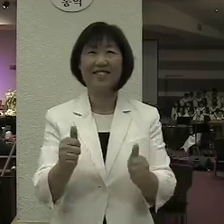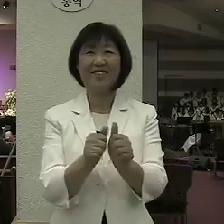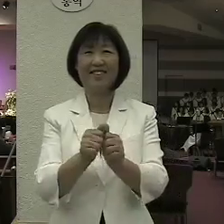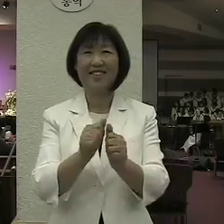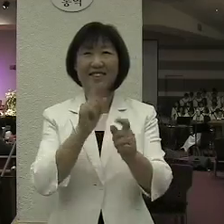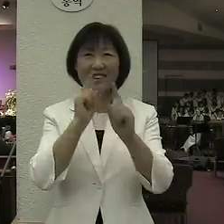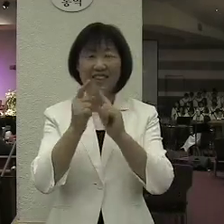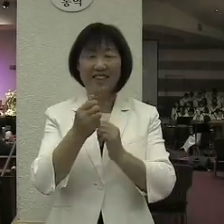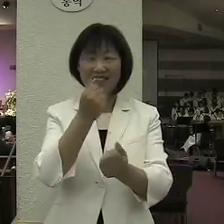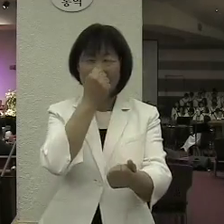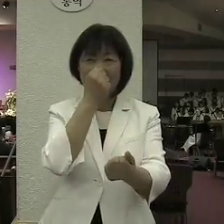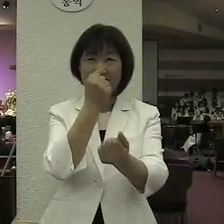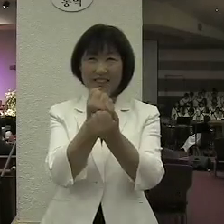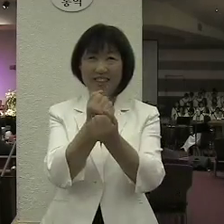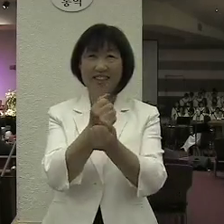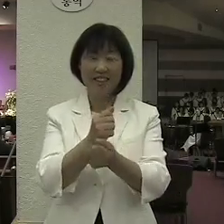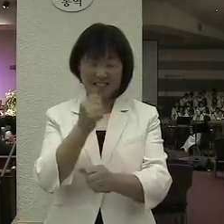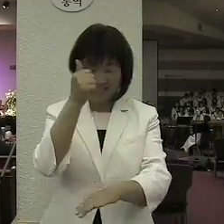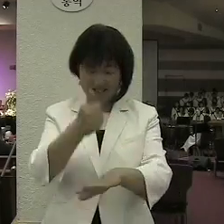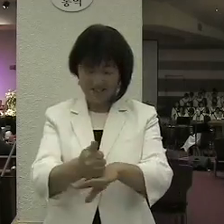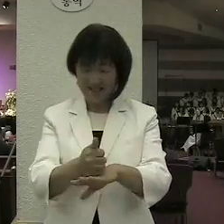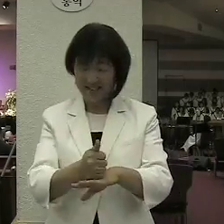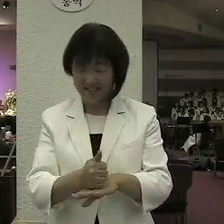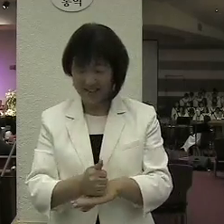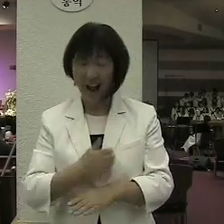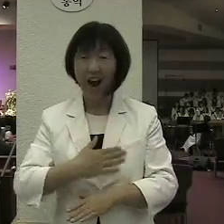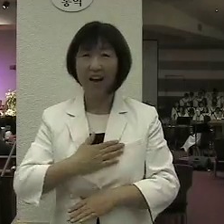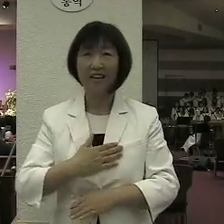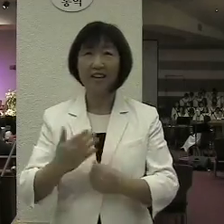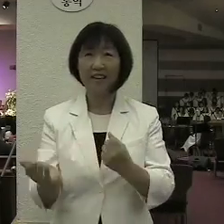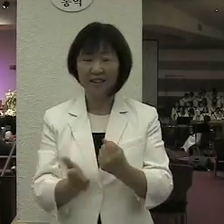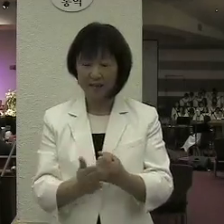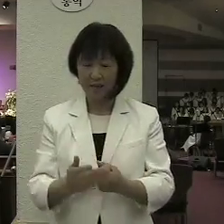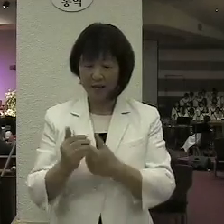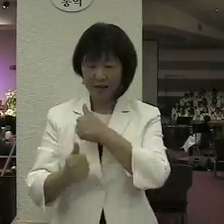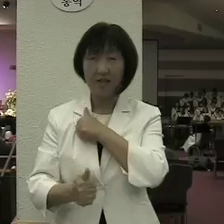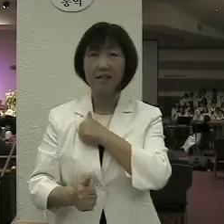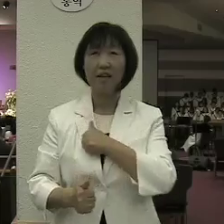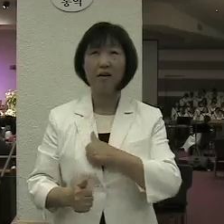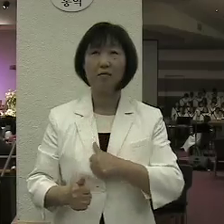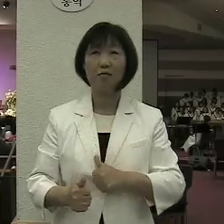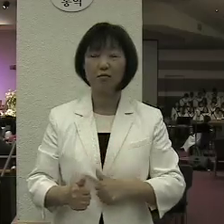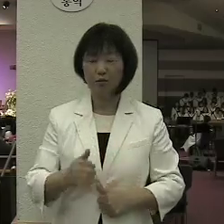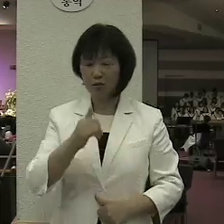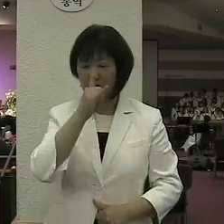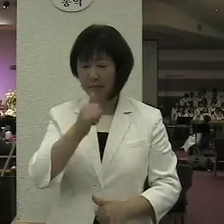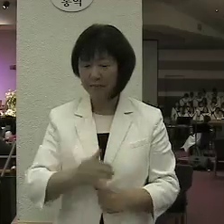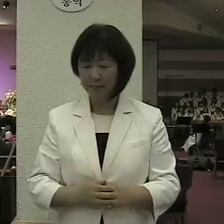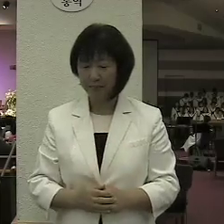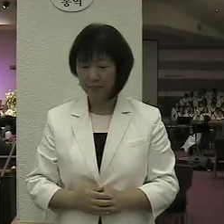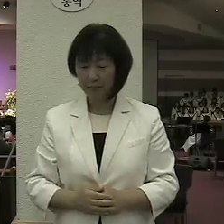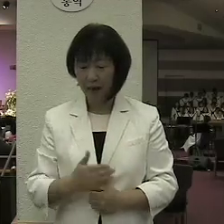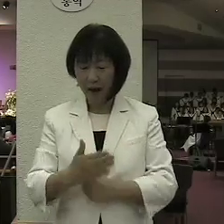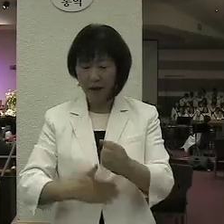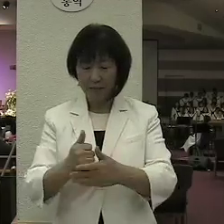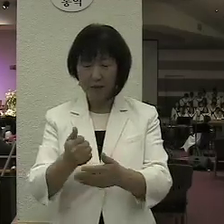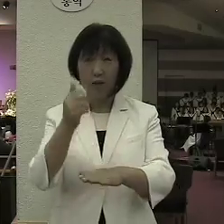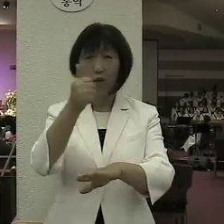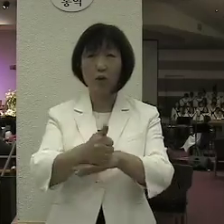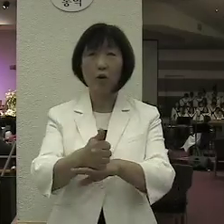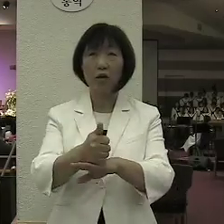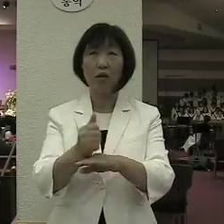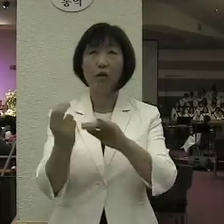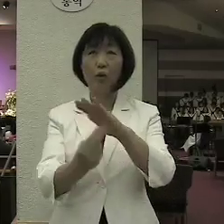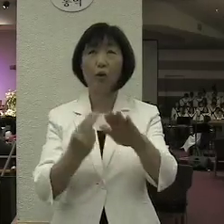오늘 아픈 것도 참고 견디면서 승리를 할 수 있는 거예요. 저희 아내가 아기를 셋 낳았습니다. 아기 날 때